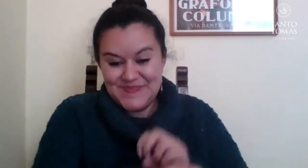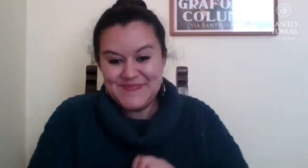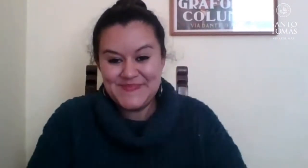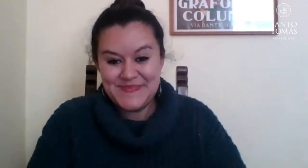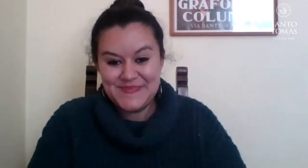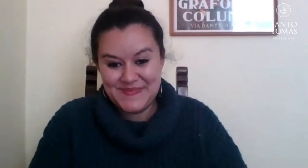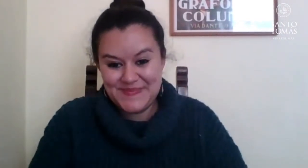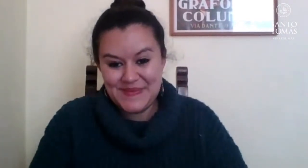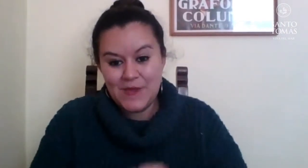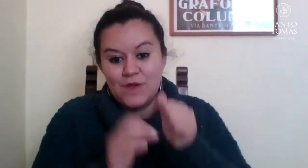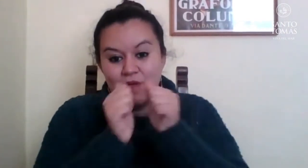profesor,